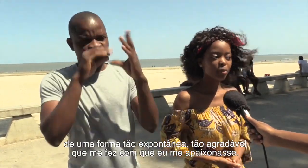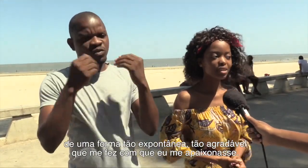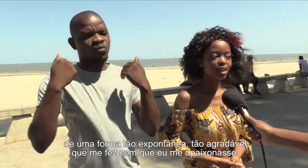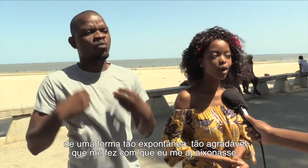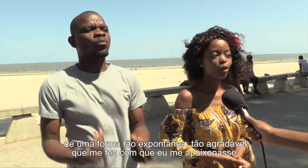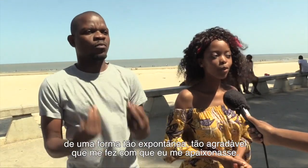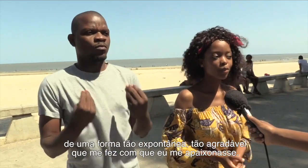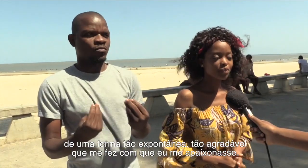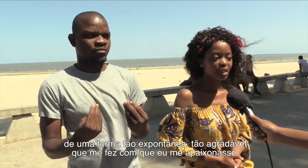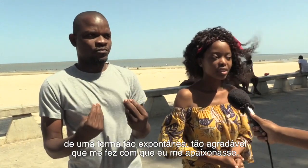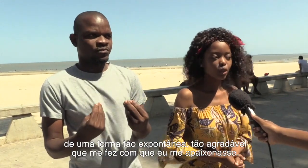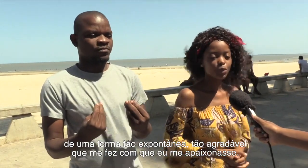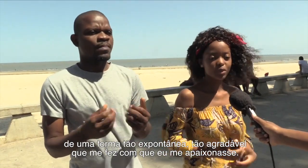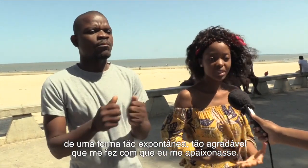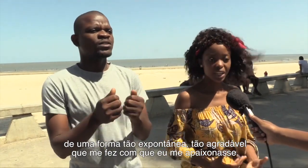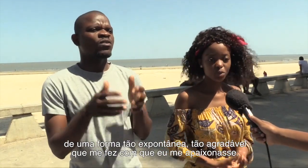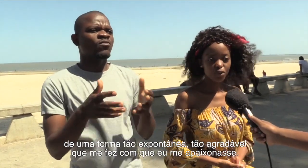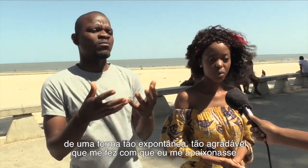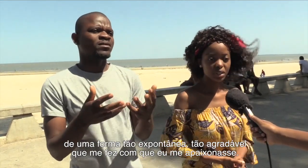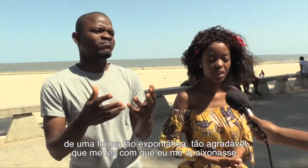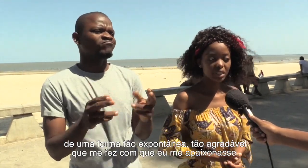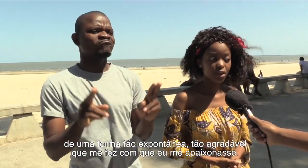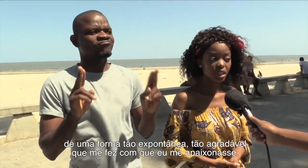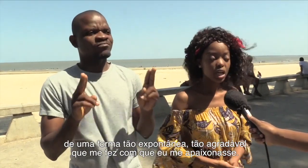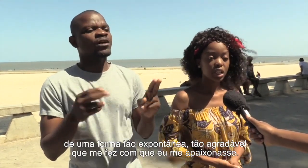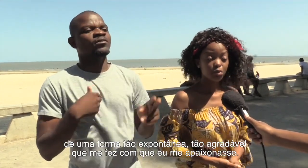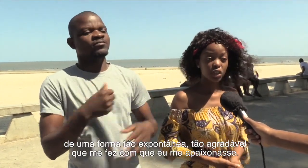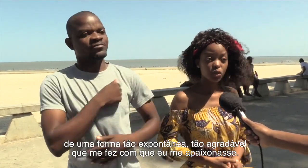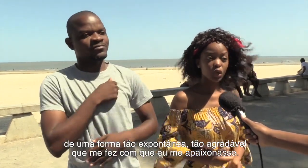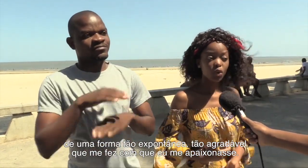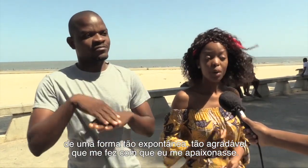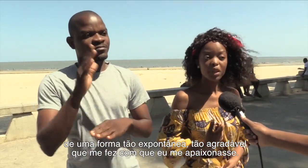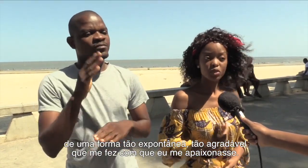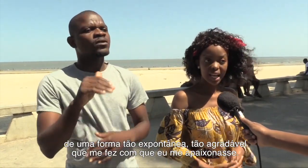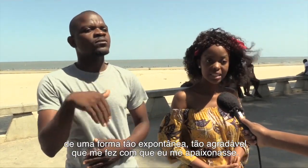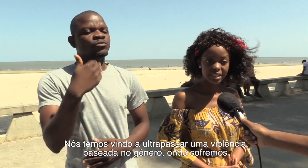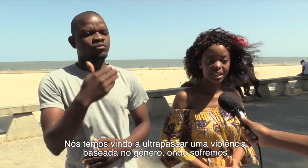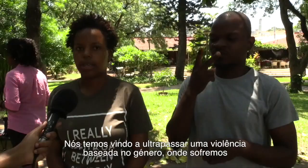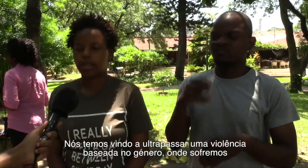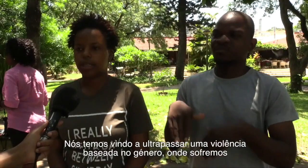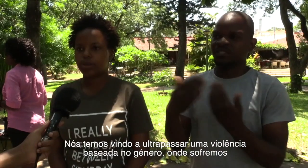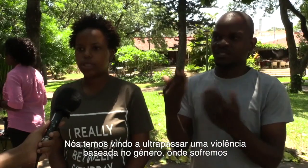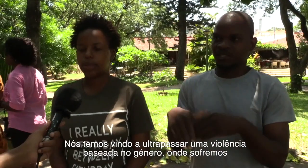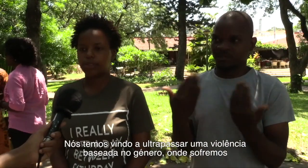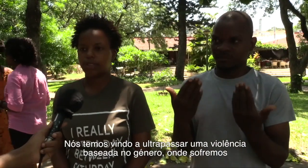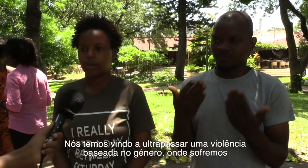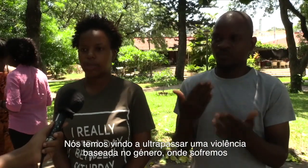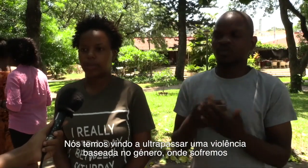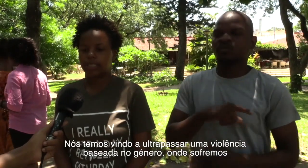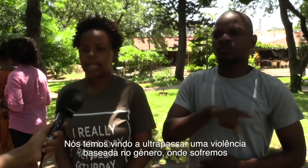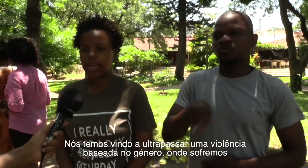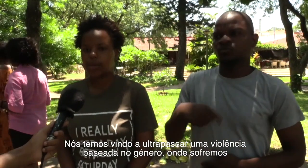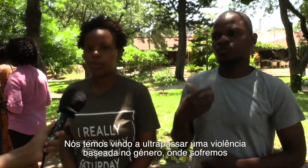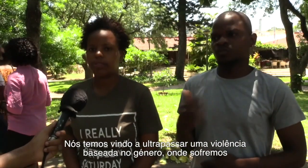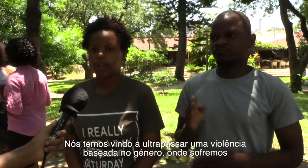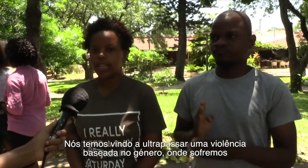de uma forma tão espontânea, de uma forma tão agradável, que me fez com que eu apaixonasse. Nós estamos vindo a